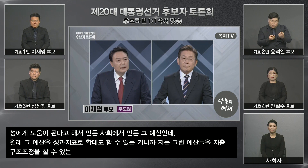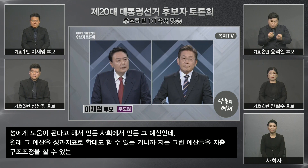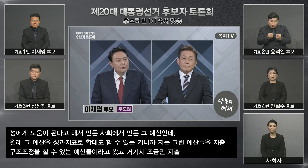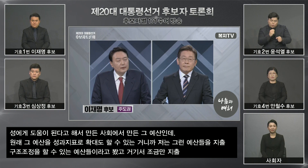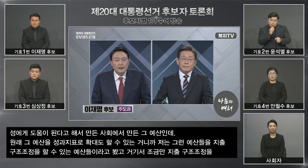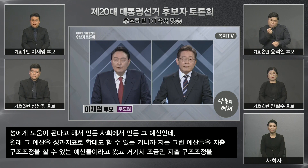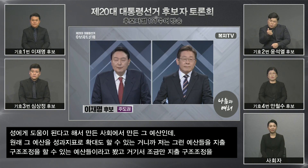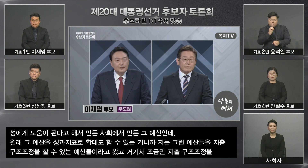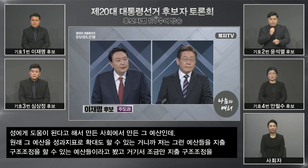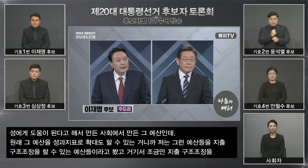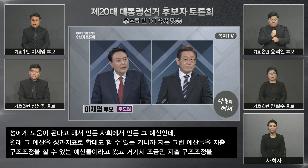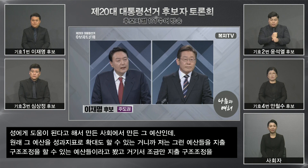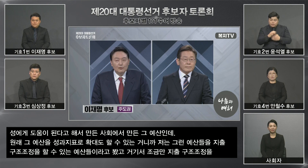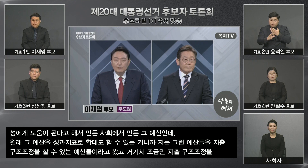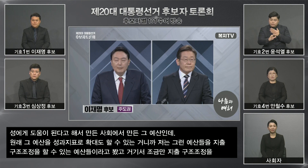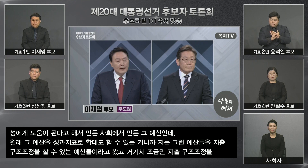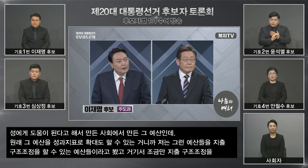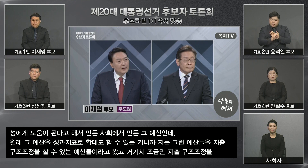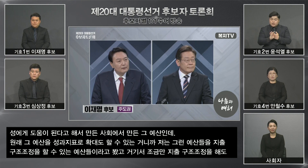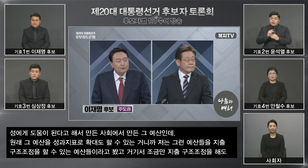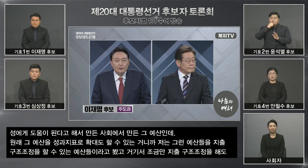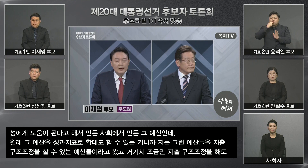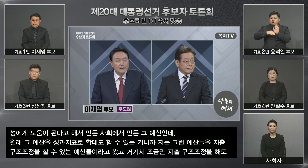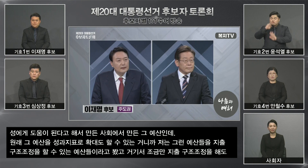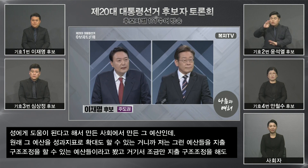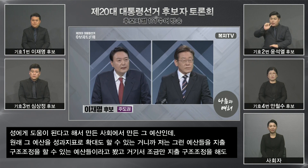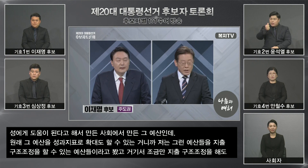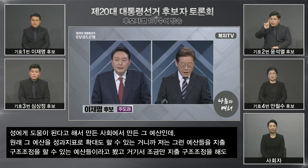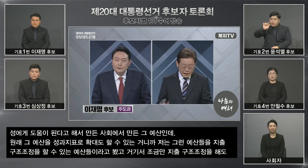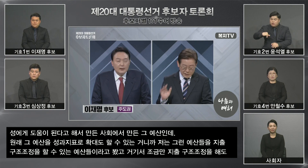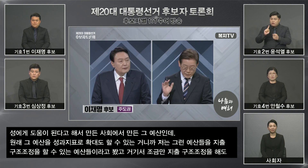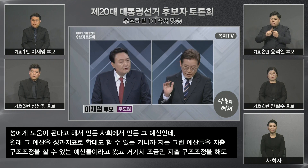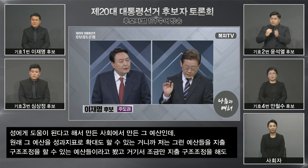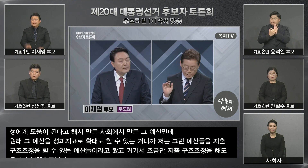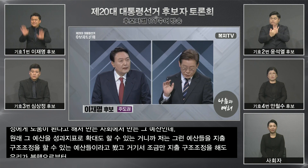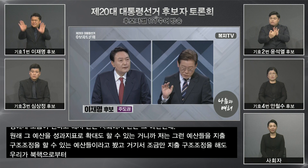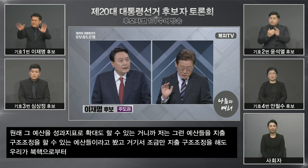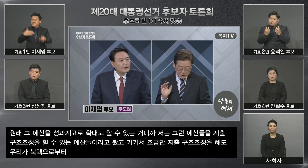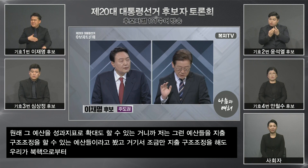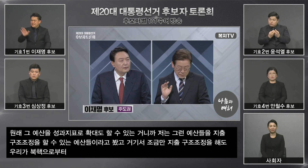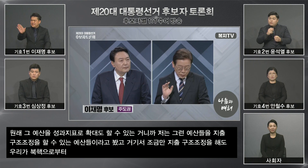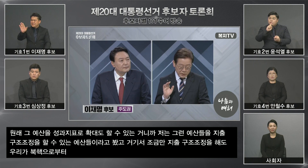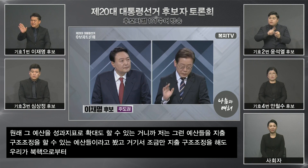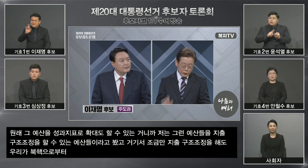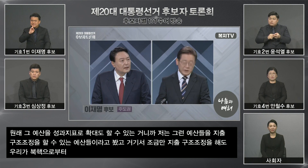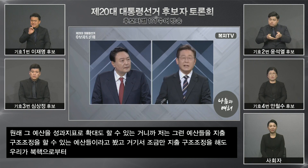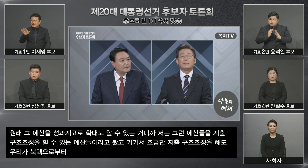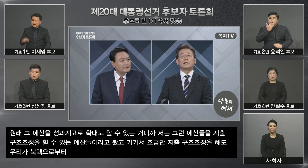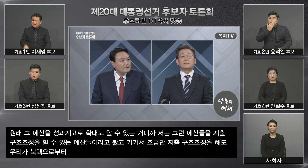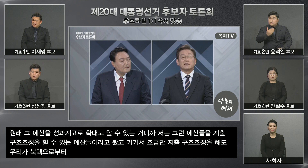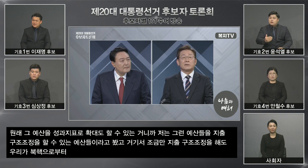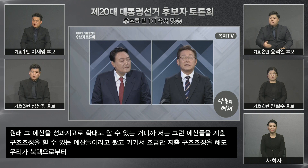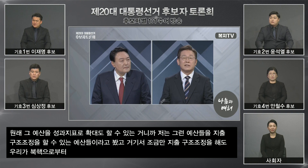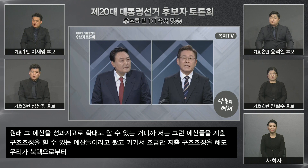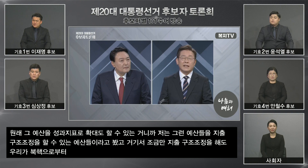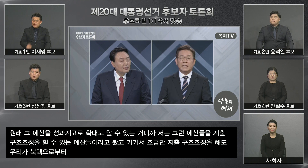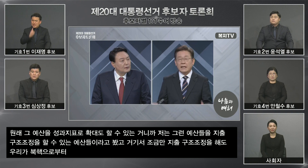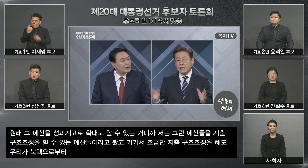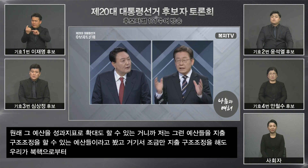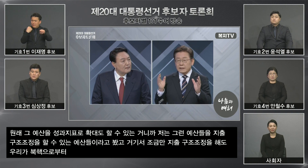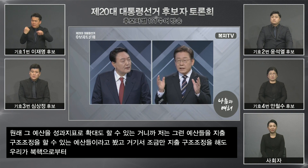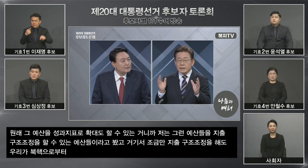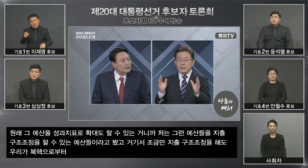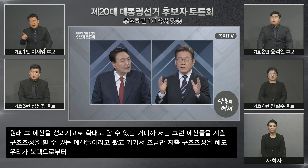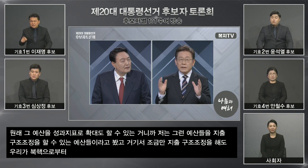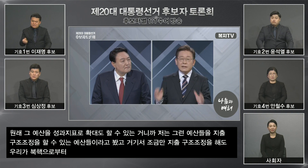우리가 북핵으로부터의 대공 방어망을 구축하는데 네, 알겠습니다. 저희가 쓸 수 있다 이런 전혀 얘기죠. 지금 포인트가 안 맞는 말씀을 하시는데,